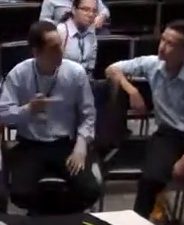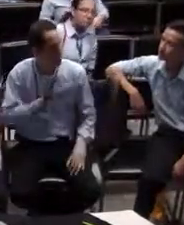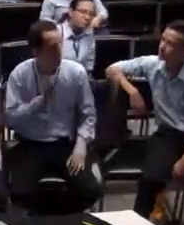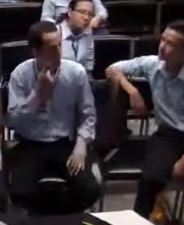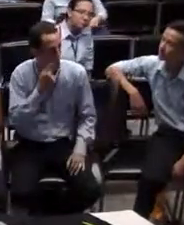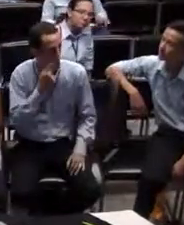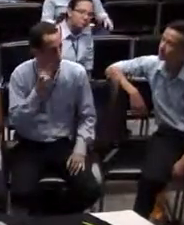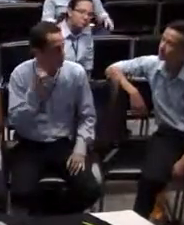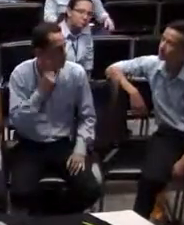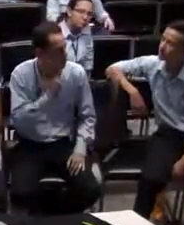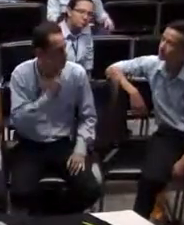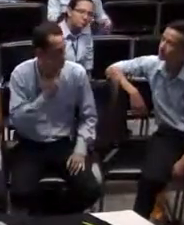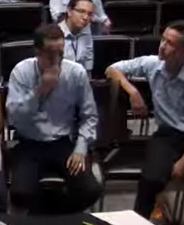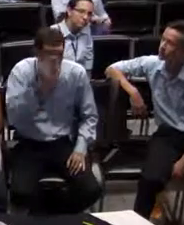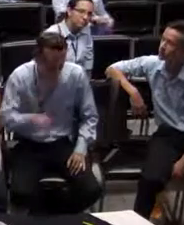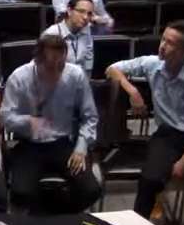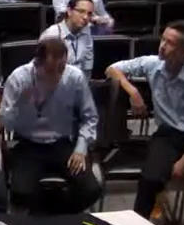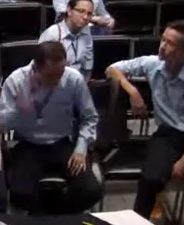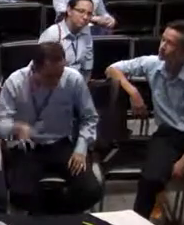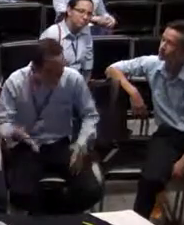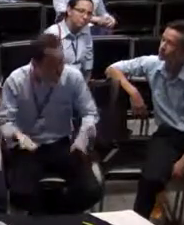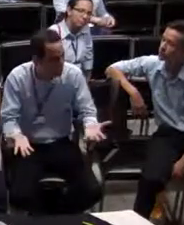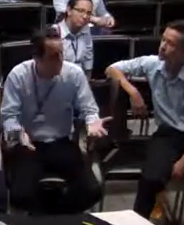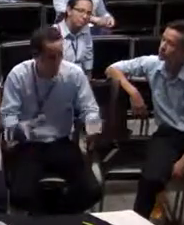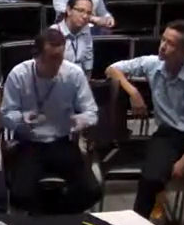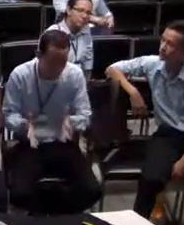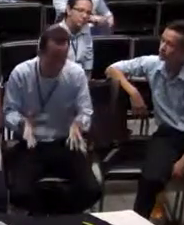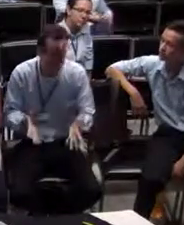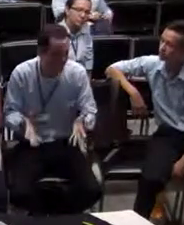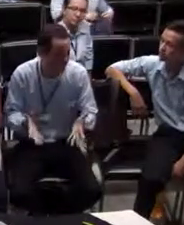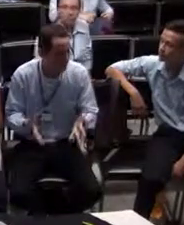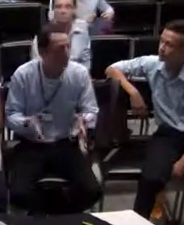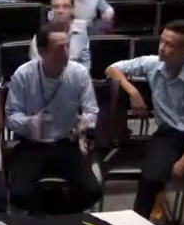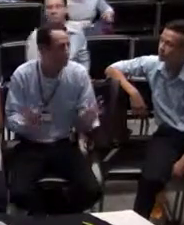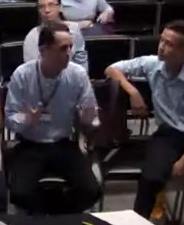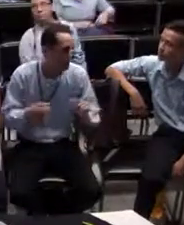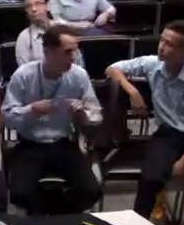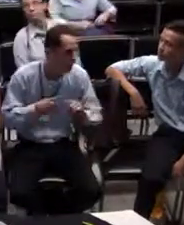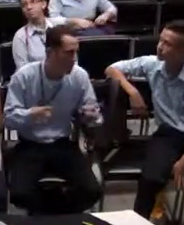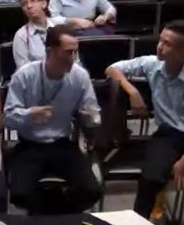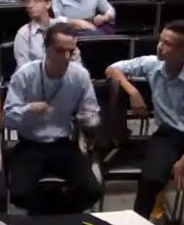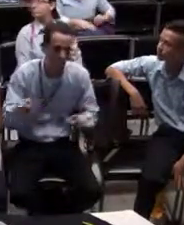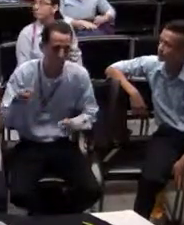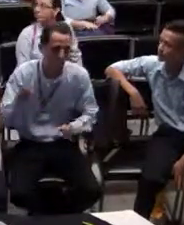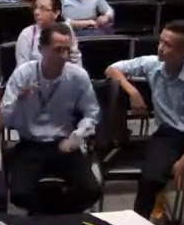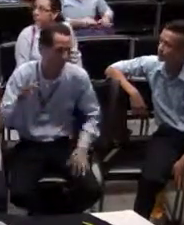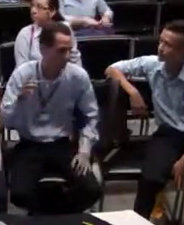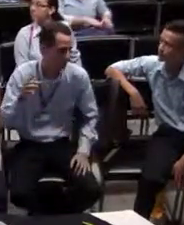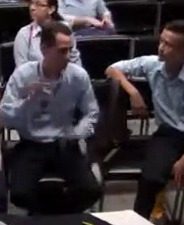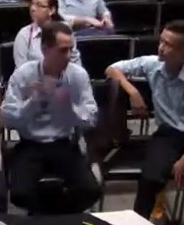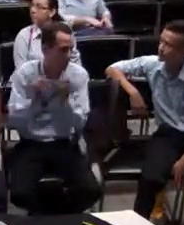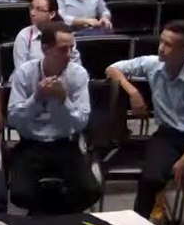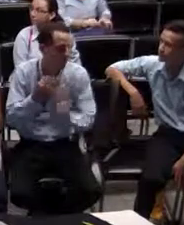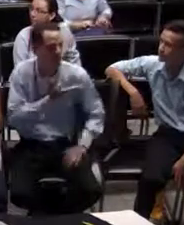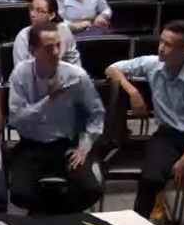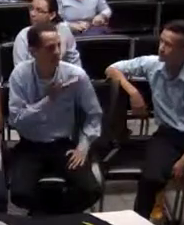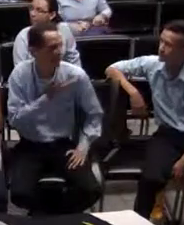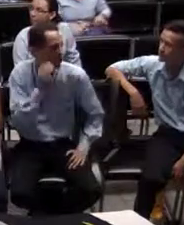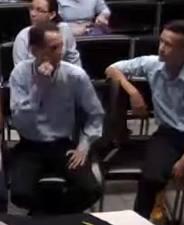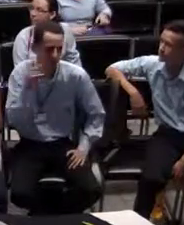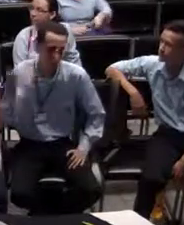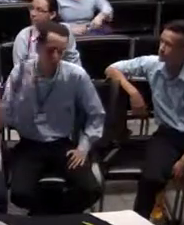es sordo, por lo menos papá y mamá son sordos, y el niño nace oyente. En